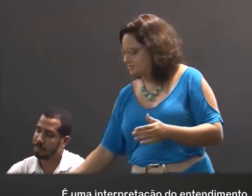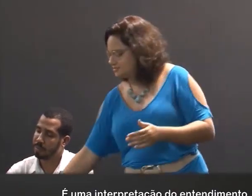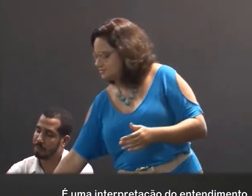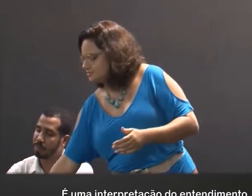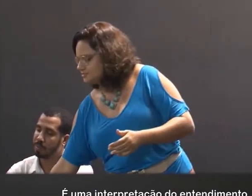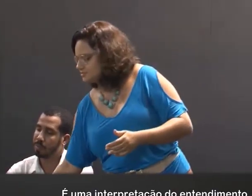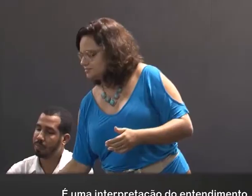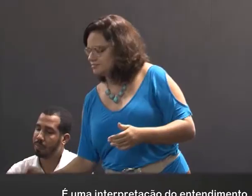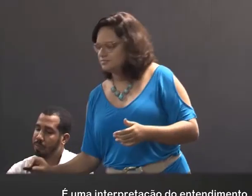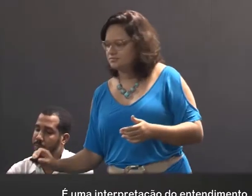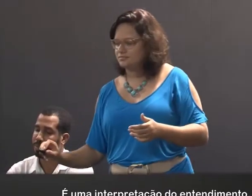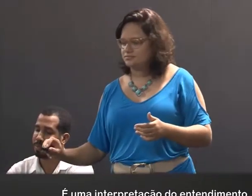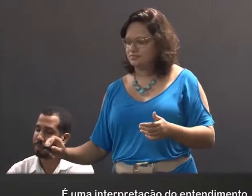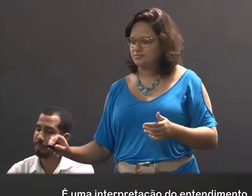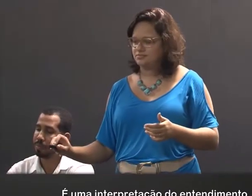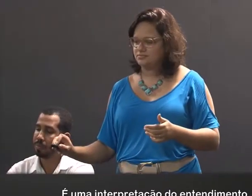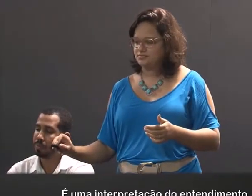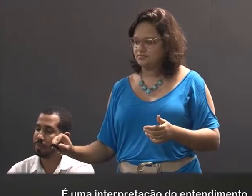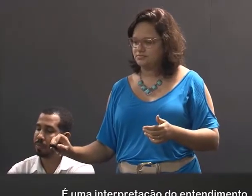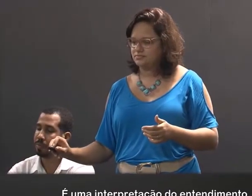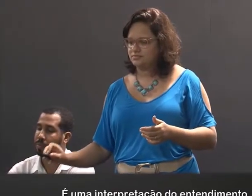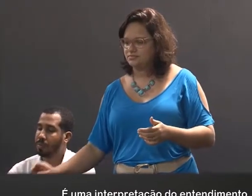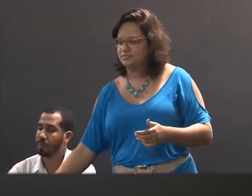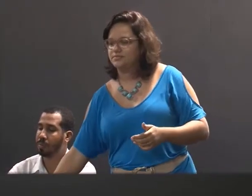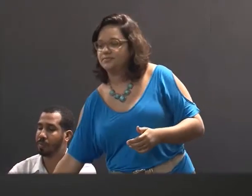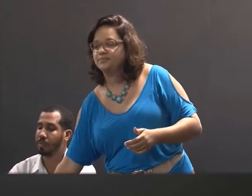uma interpretação do entendimento.